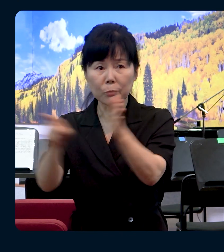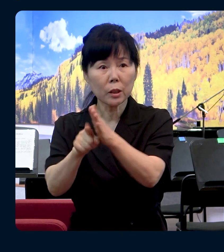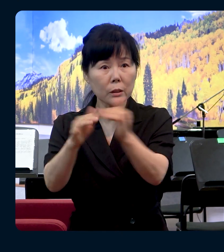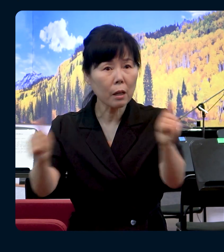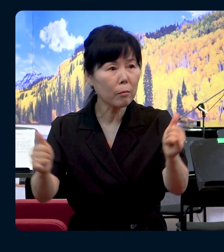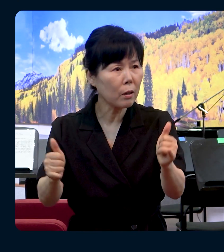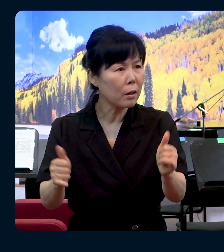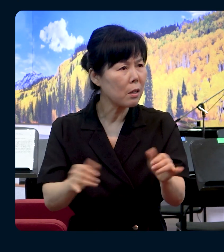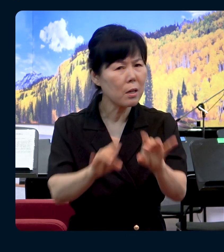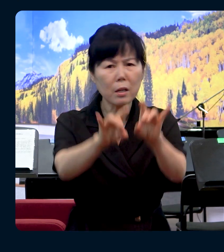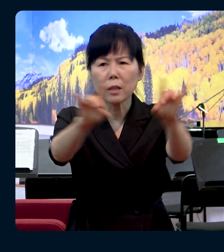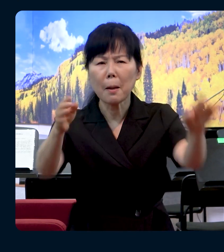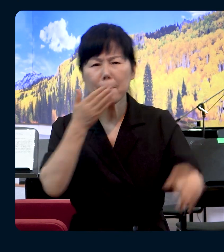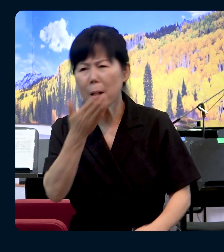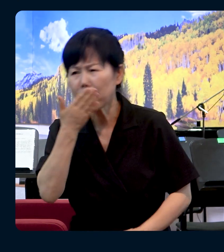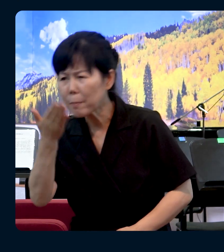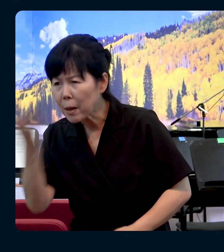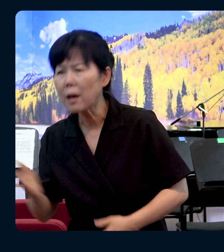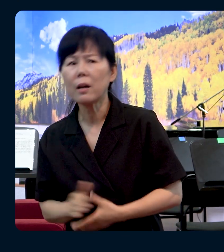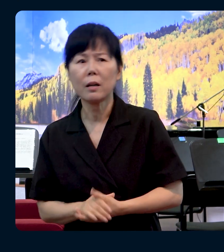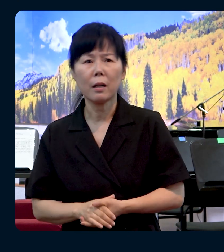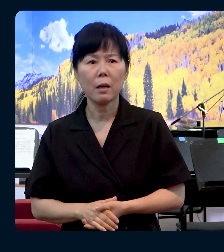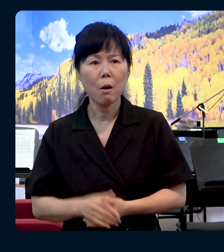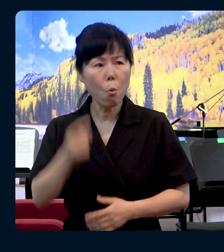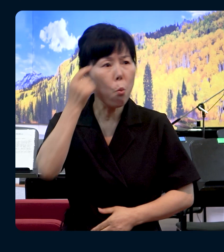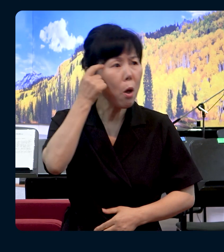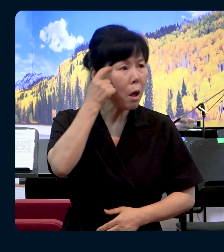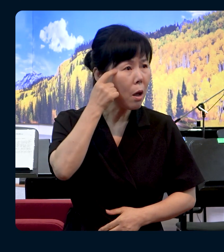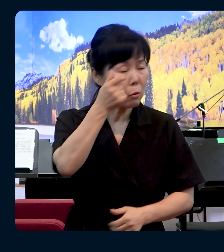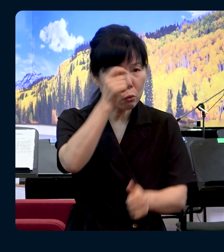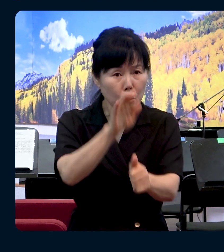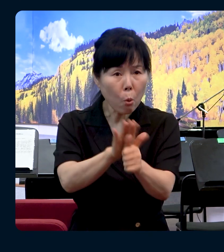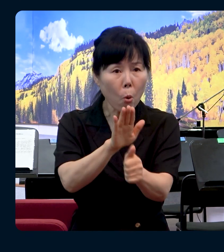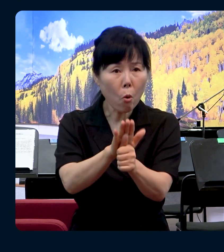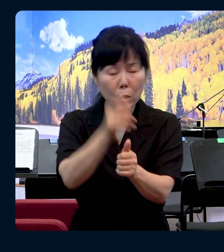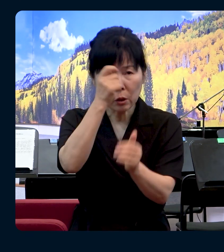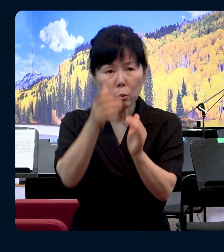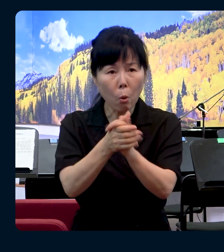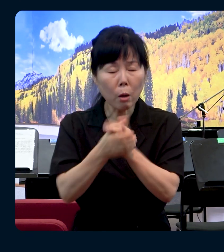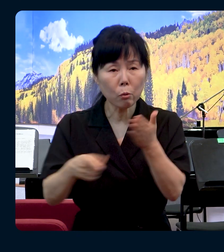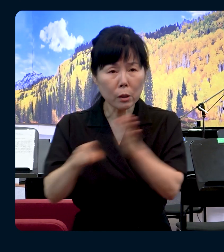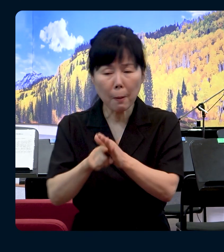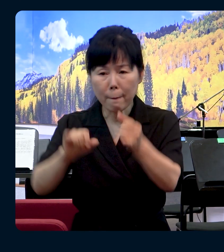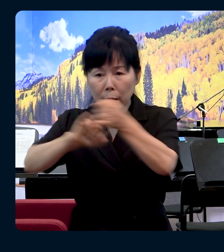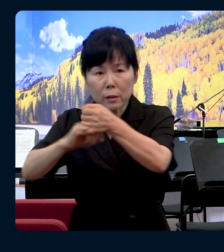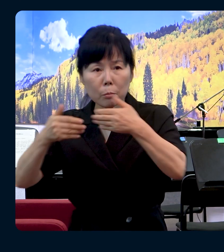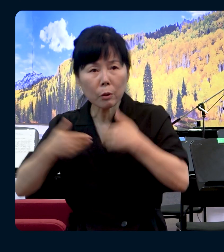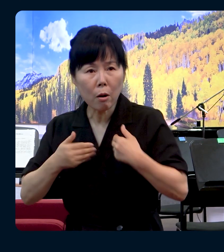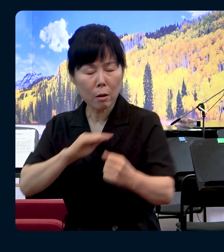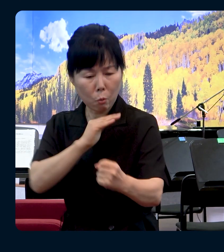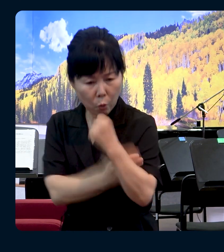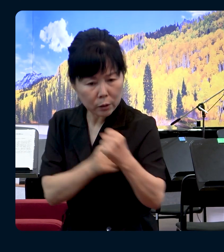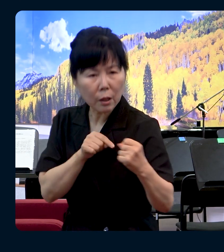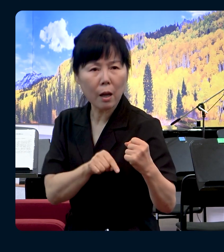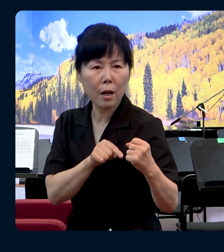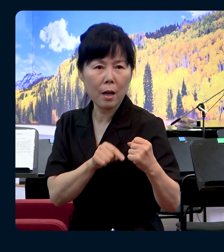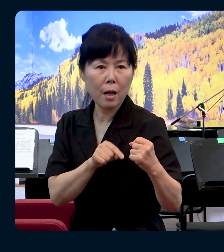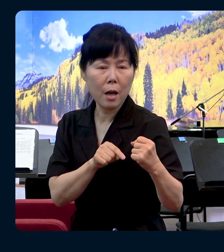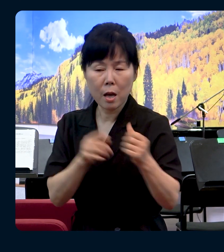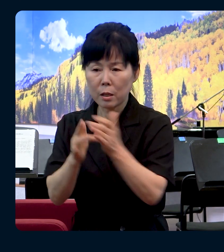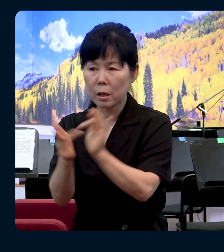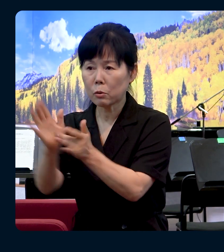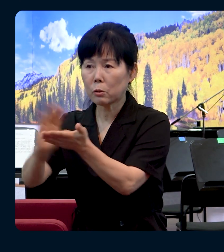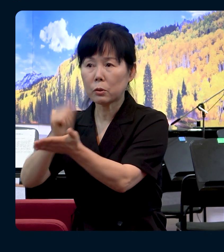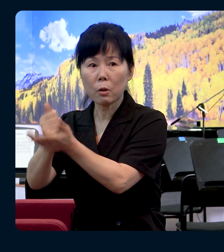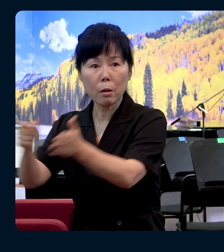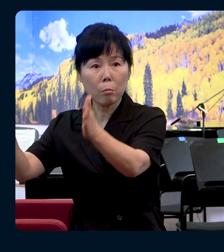중보기도 할 수 있습니다. 왜냐하면요, 중보기도를 하기 위해서 꼭 필요한 권세가 바로 우리가 예수